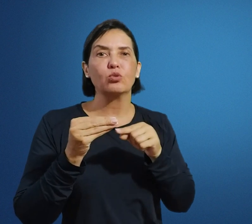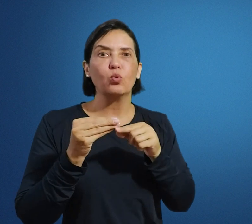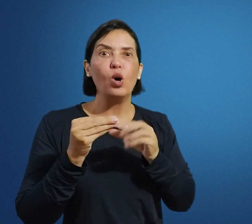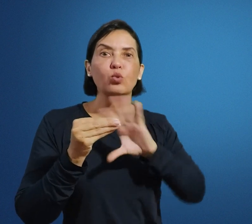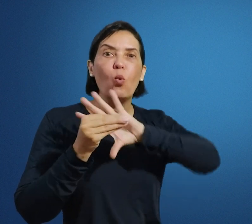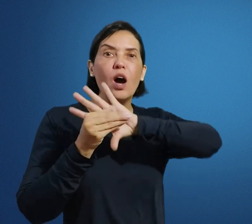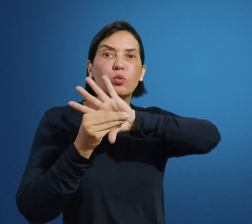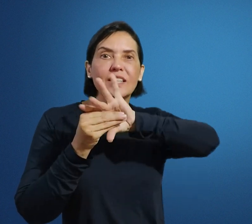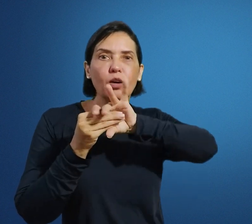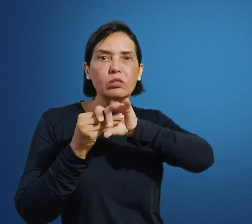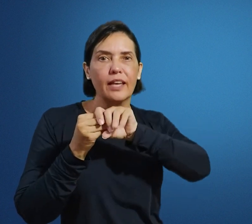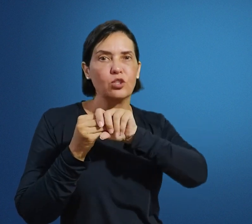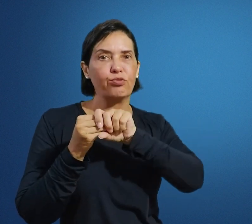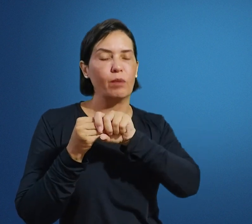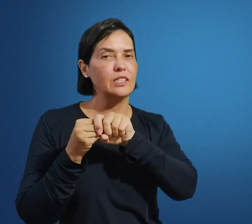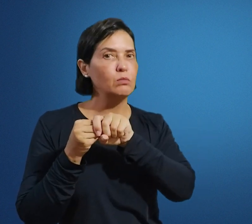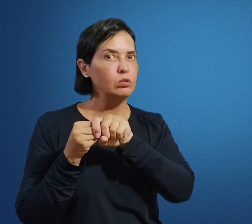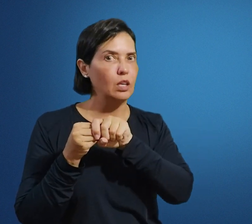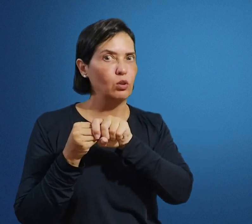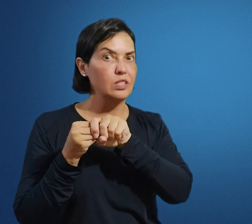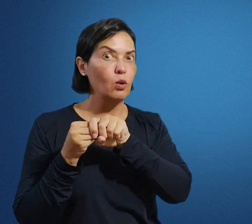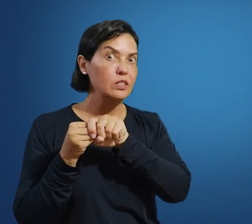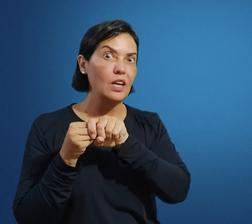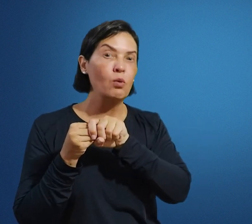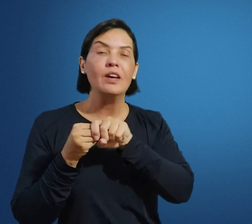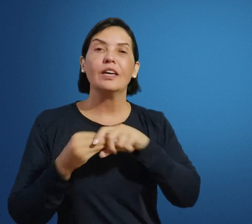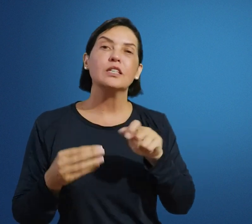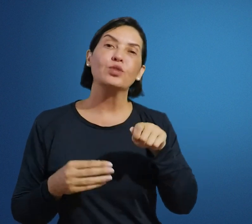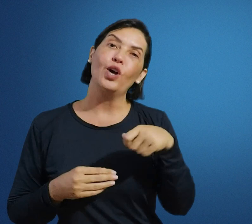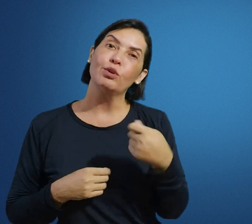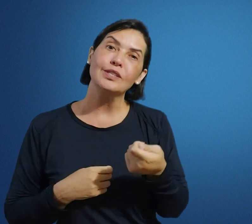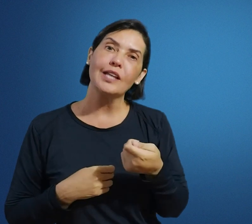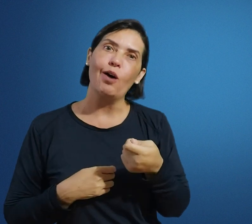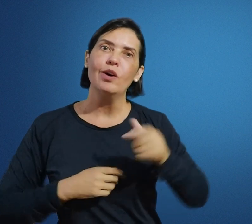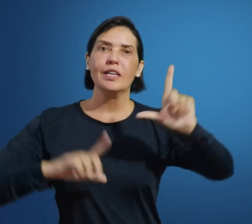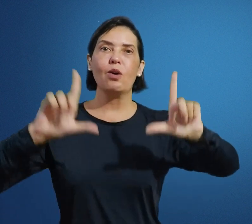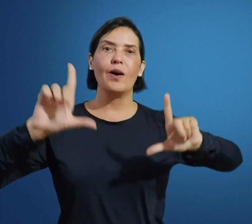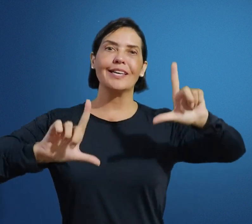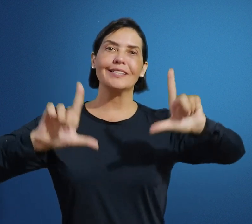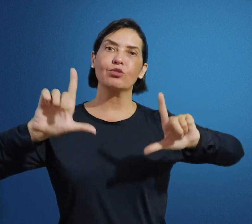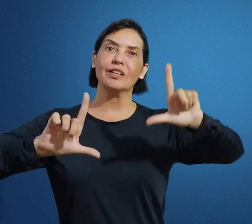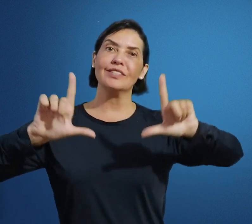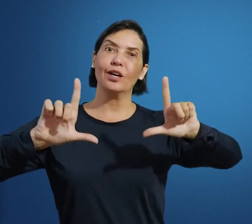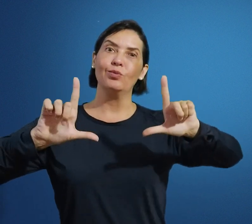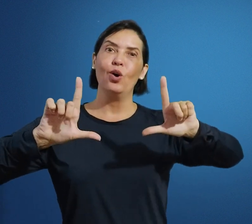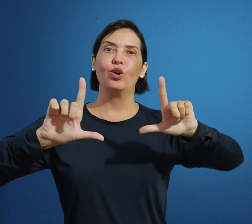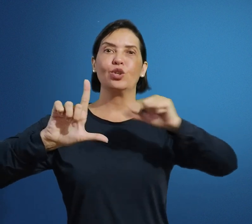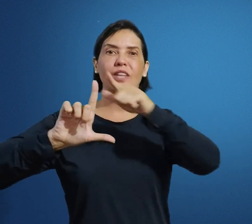do outro, quando eles acontecem de forma simultânea ou sequencial, eles formam um sinal, igual à questão de televisão, onde eu